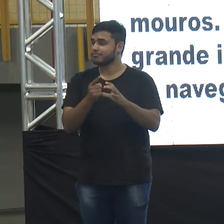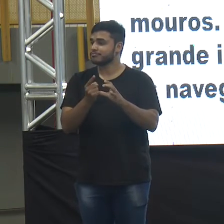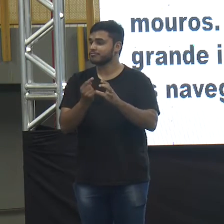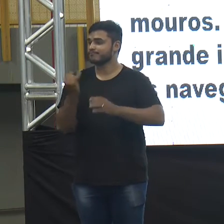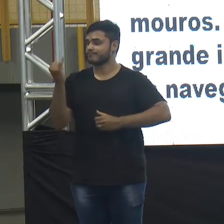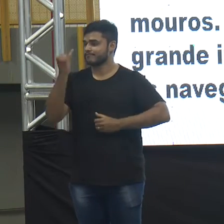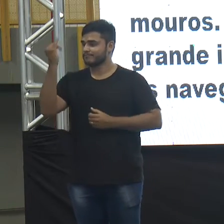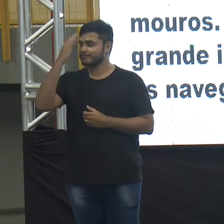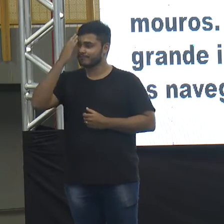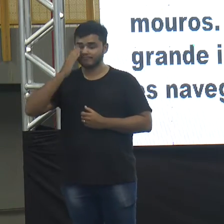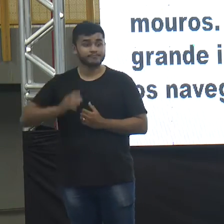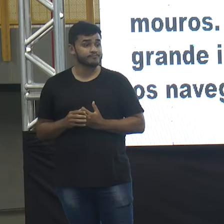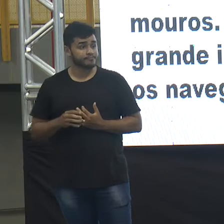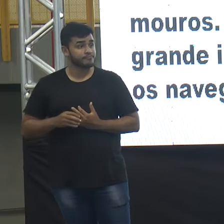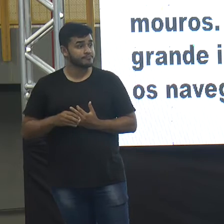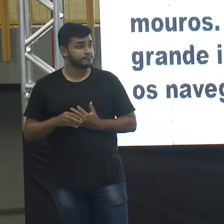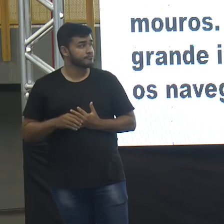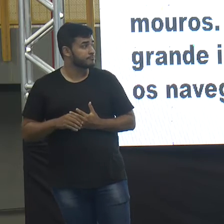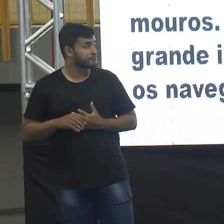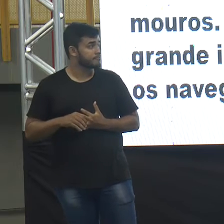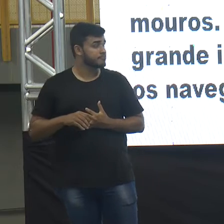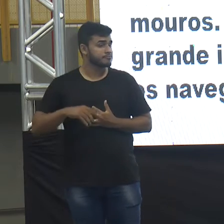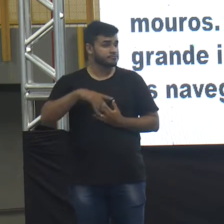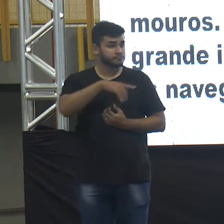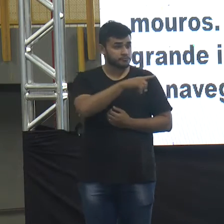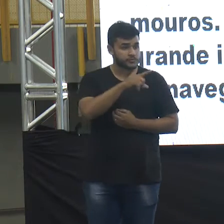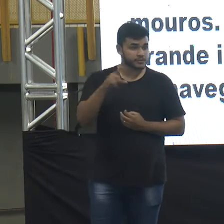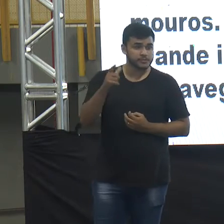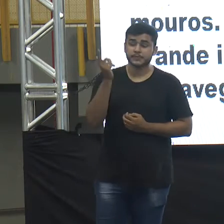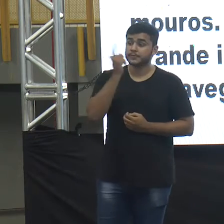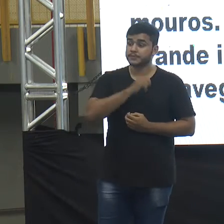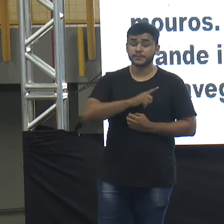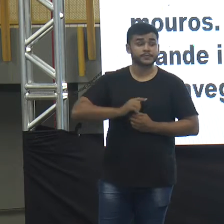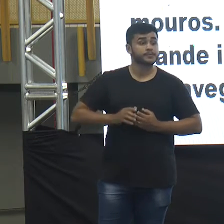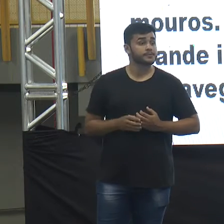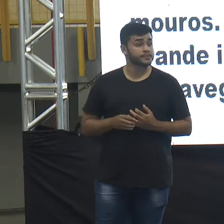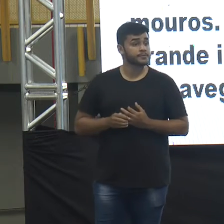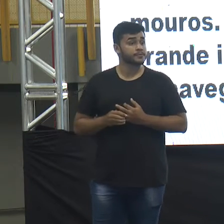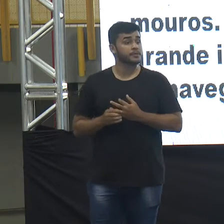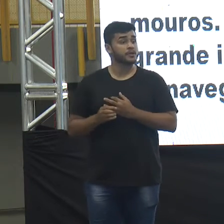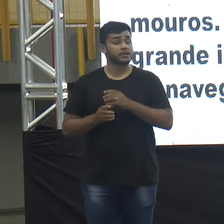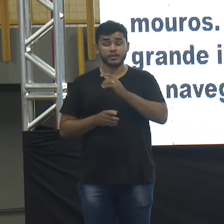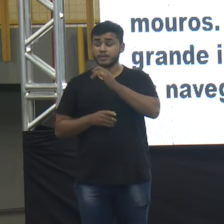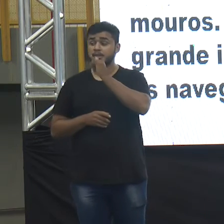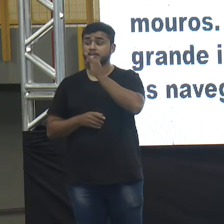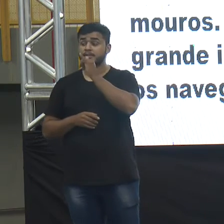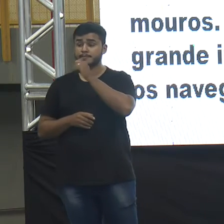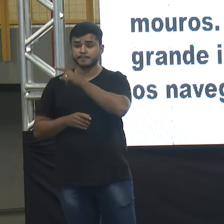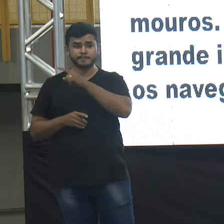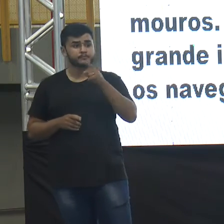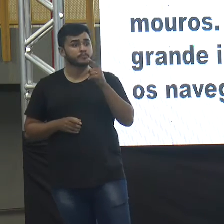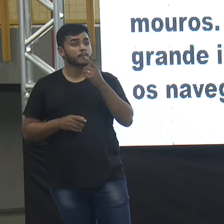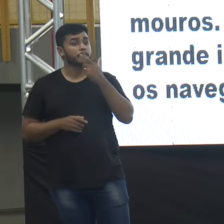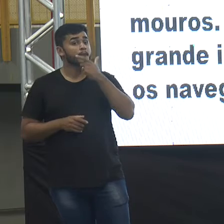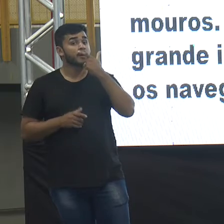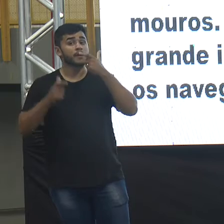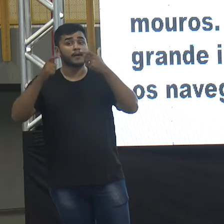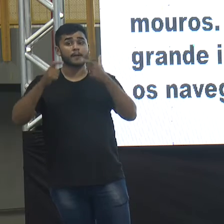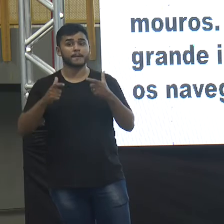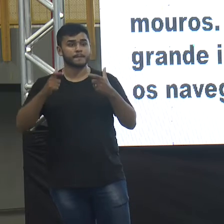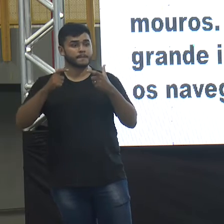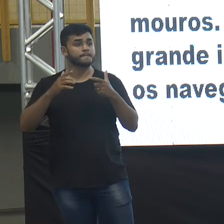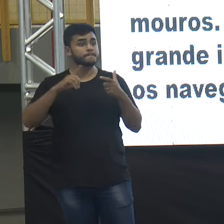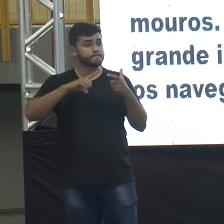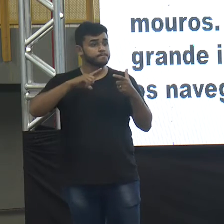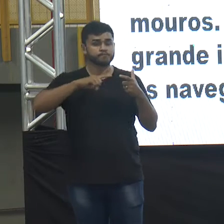localização. Quem gosta de corrida de aventura, habitualmente você precisa da bússola para saber se